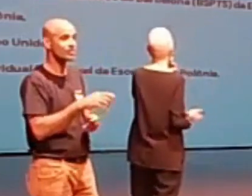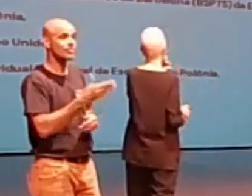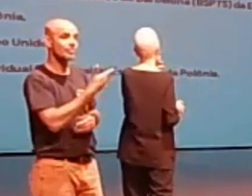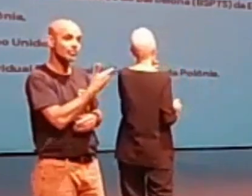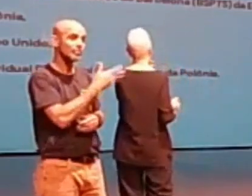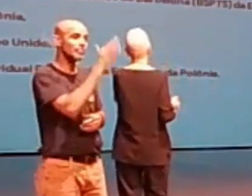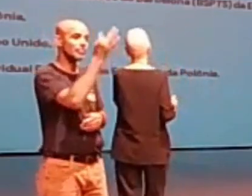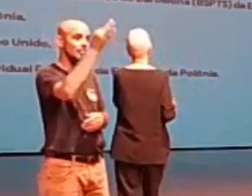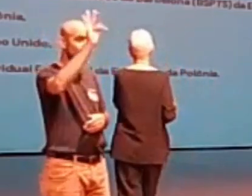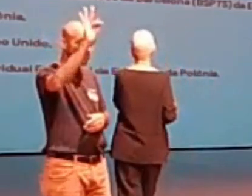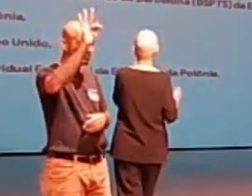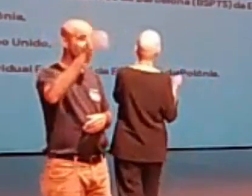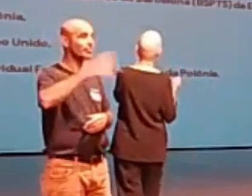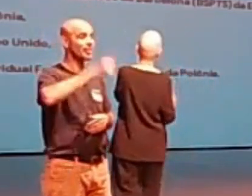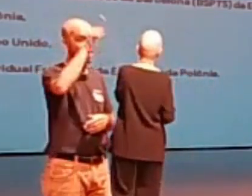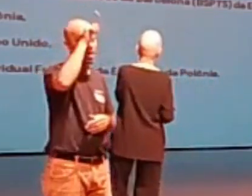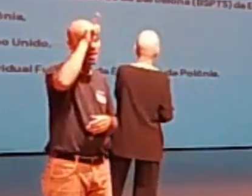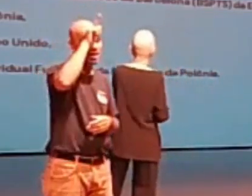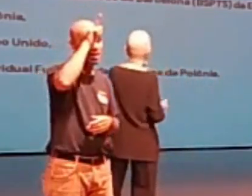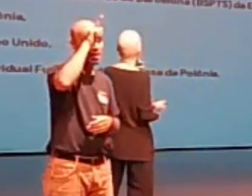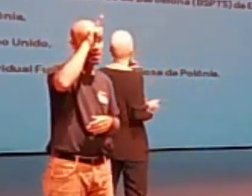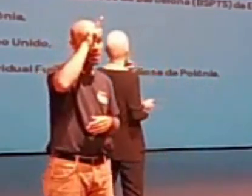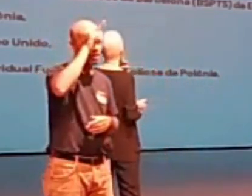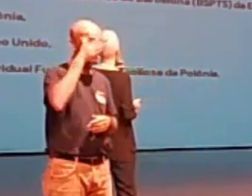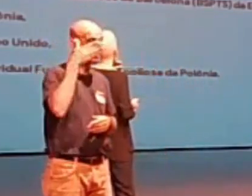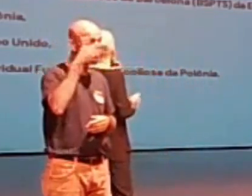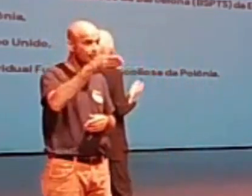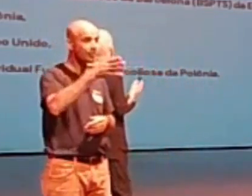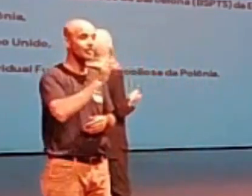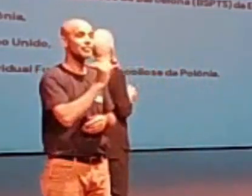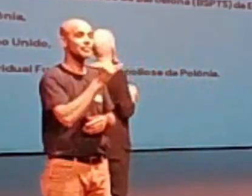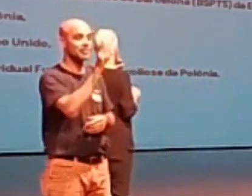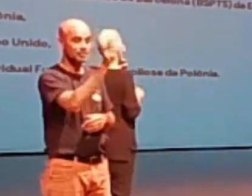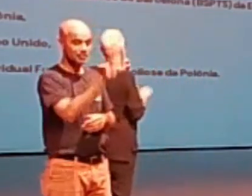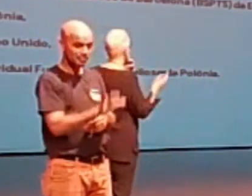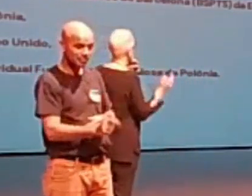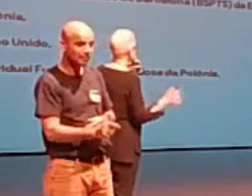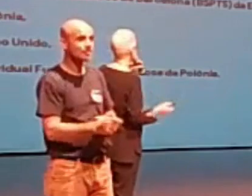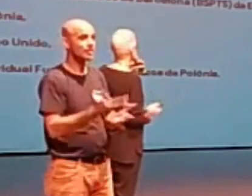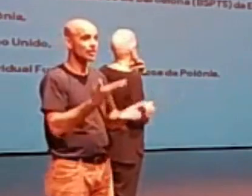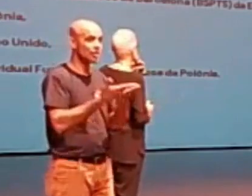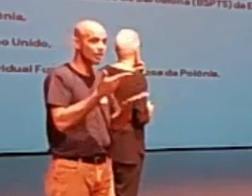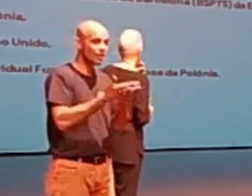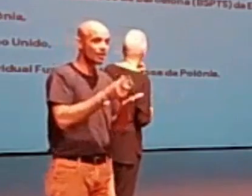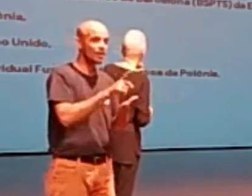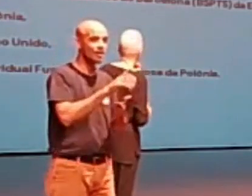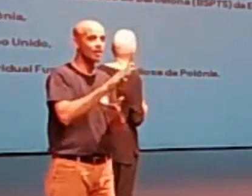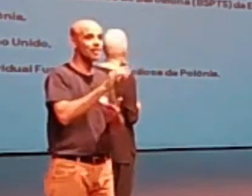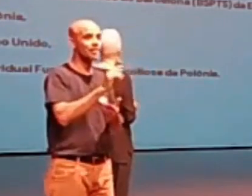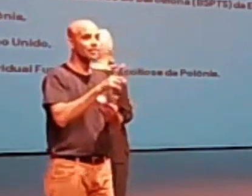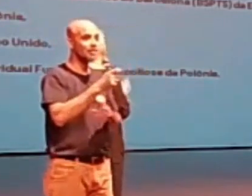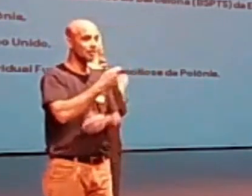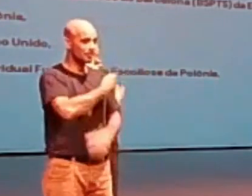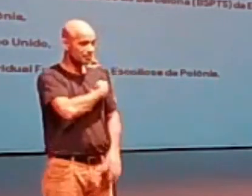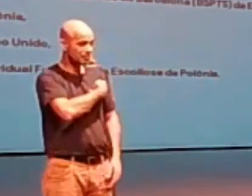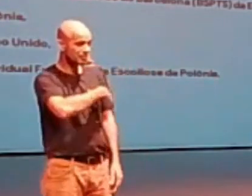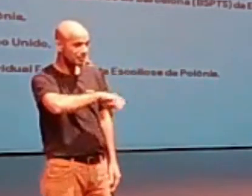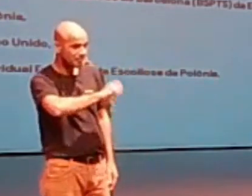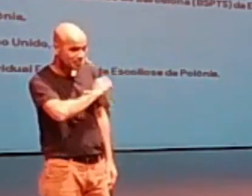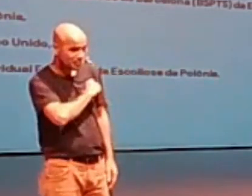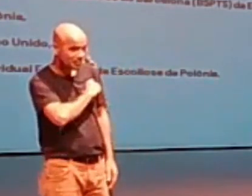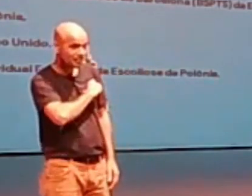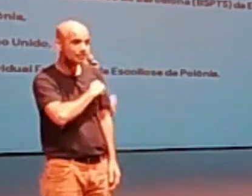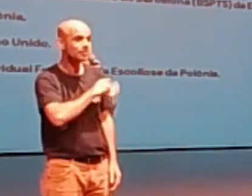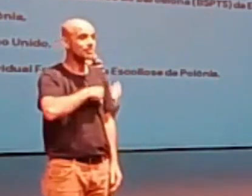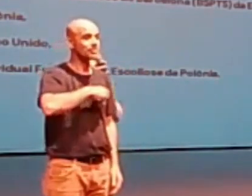O método Schirodo, na Alemanha. A abordagem CIAS, que vem da Itália. A escola de BSPTS, que vem da Espanha. Dobomed,